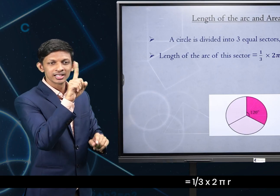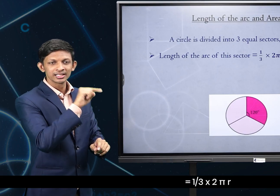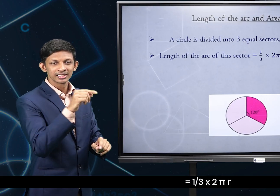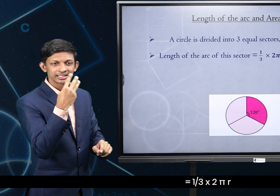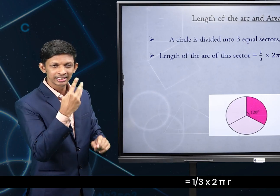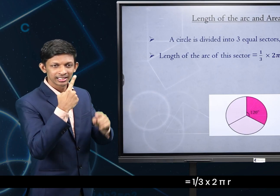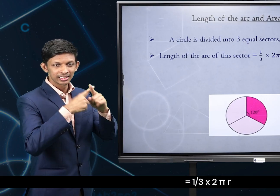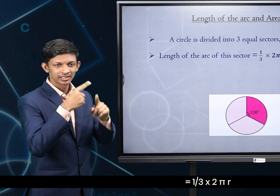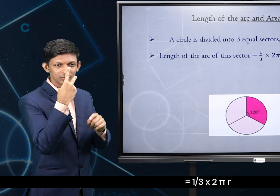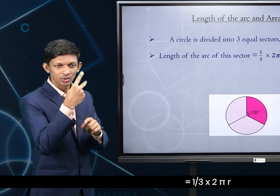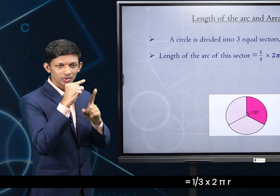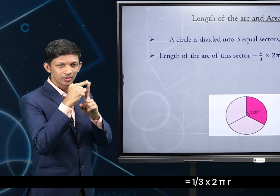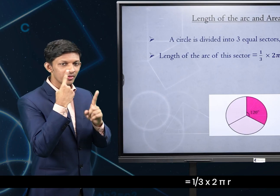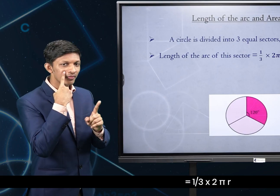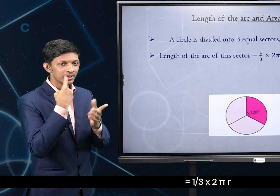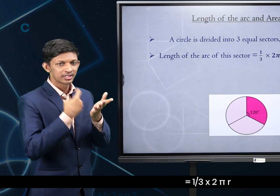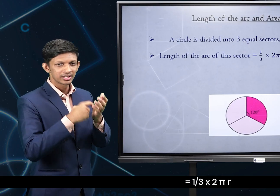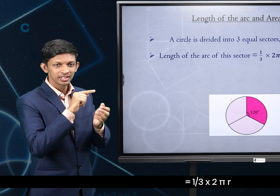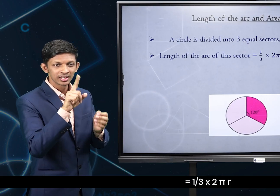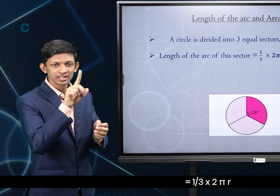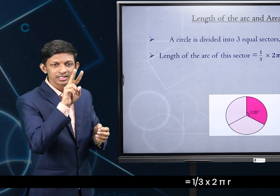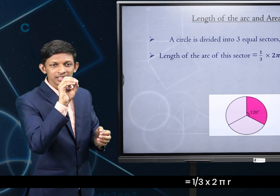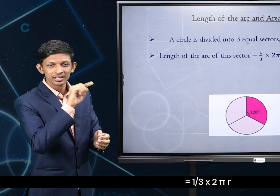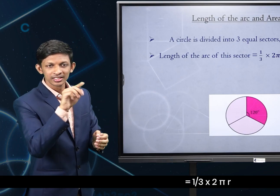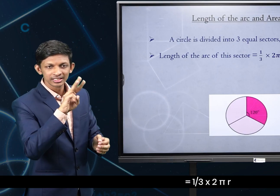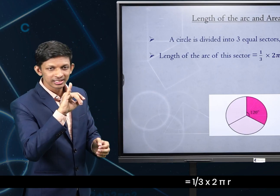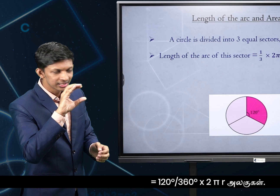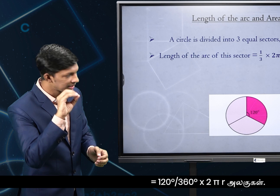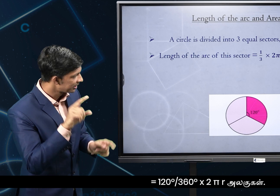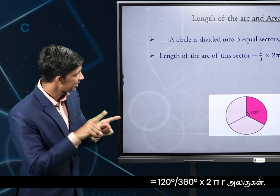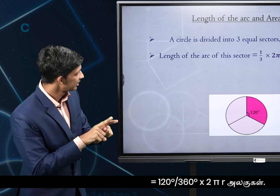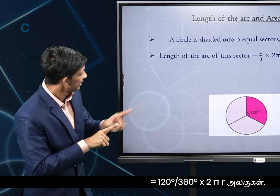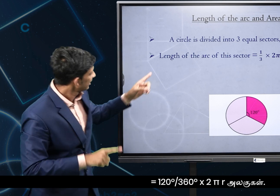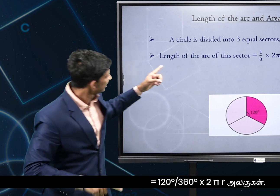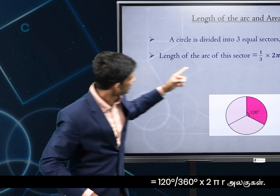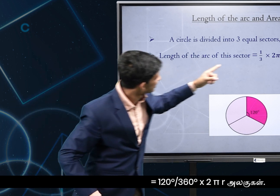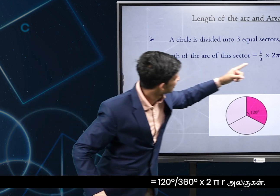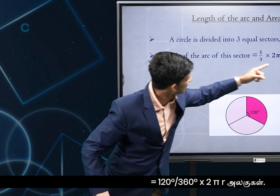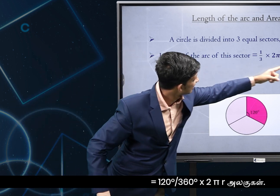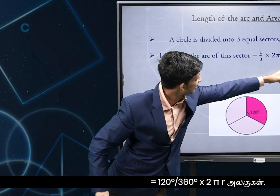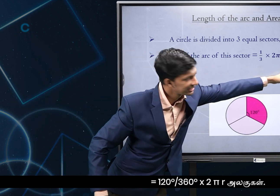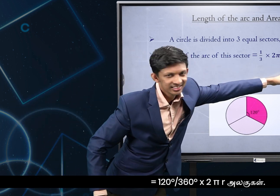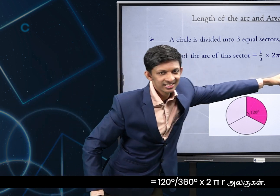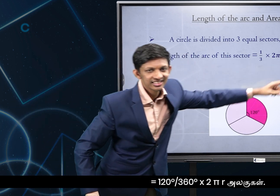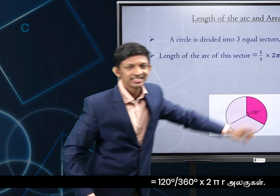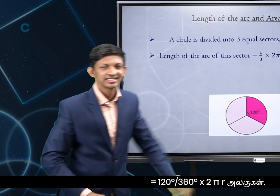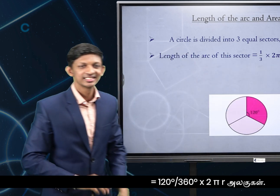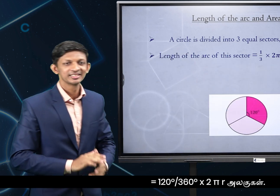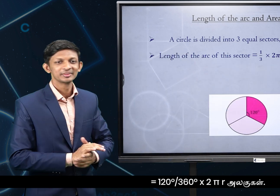ஈடு 1/3 பெருக்கல் 2 பை ஆர் ஈடு 120° கீழ்